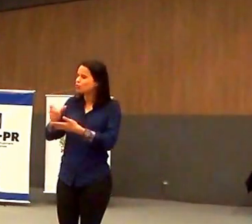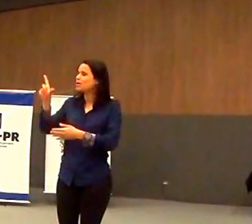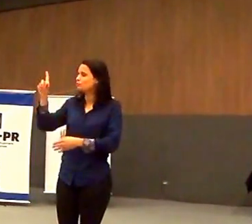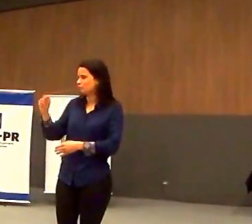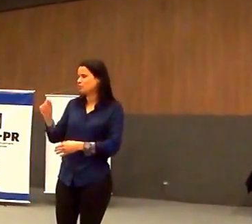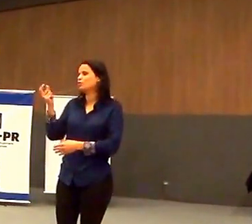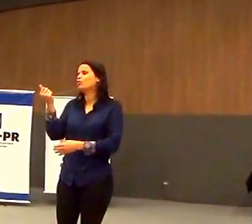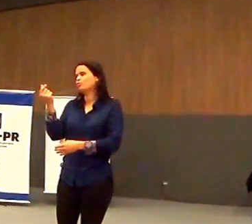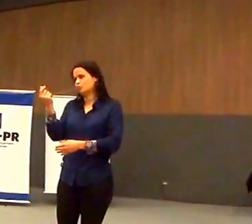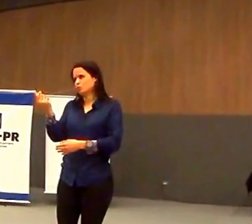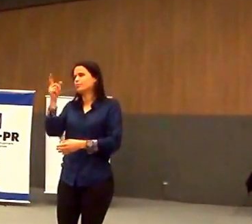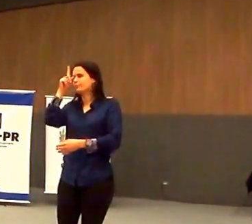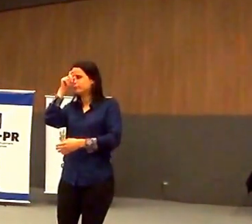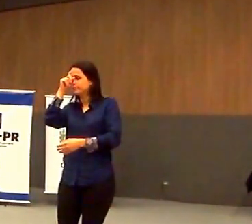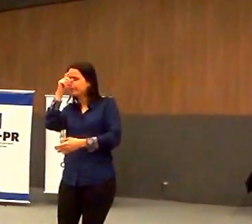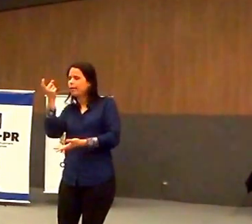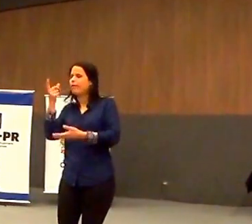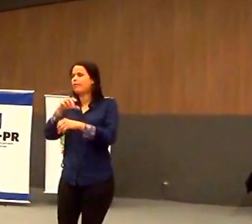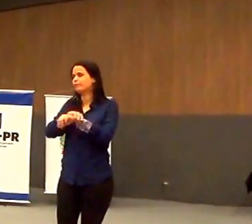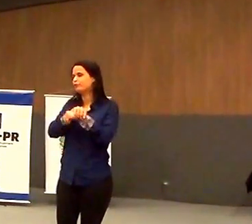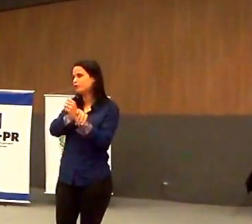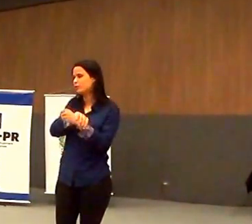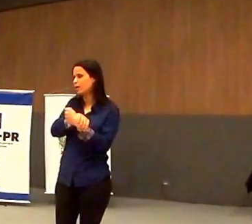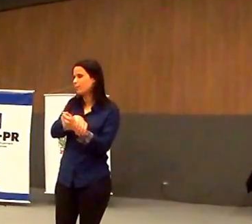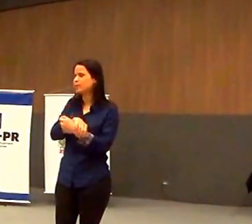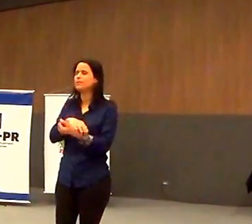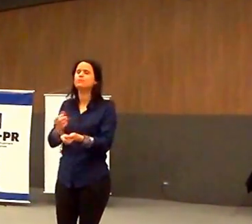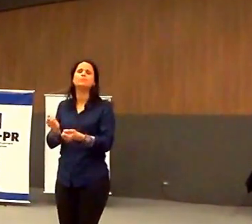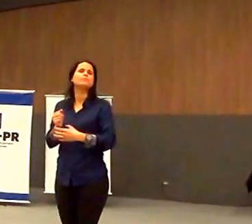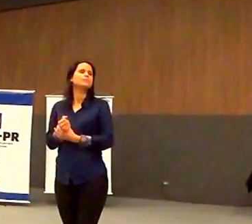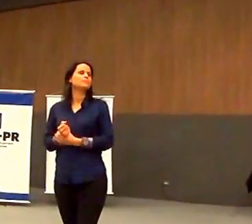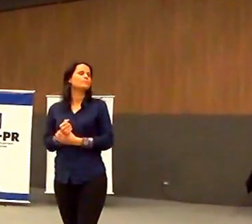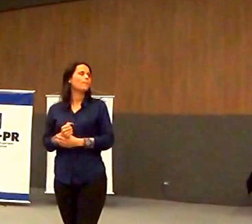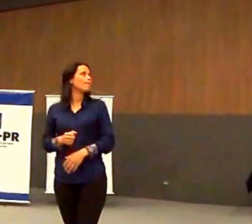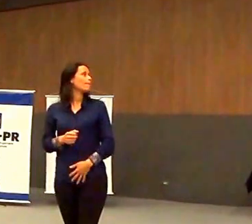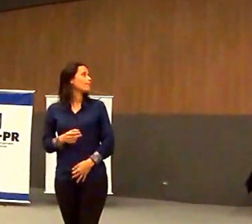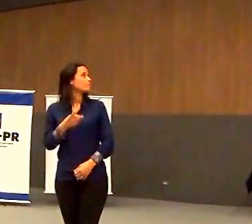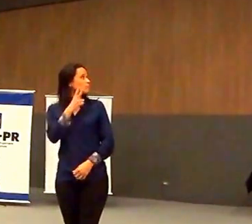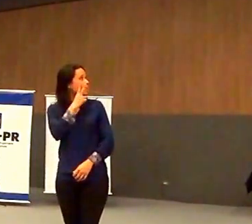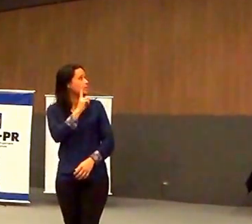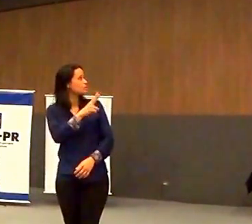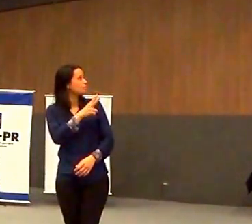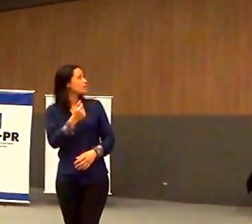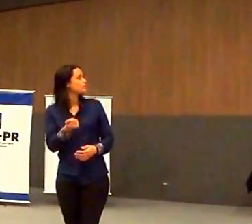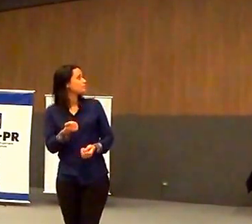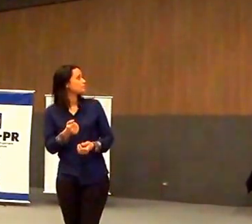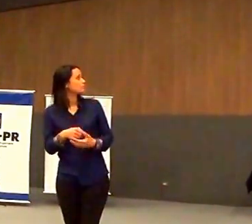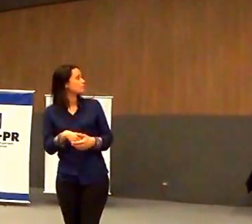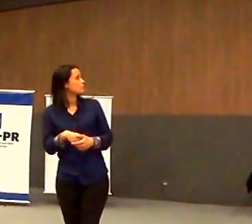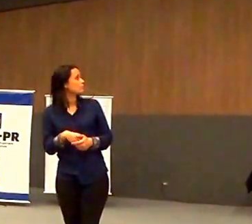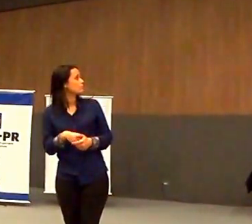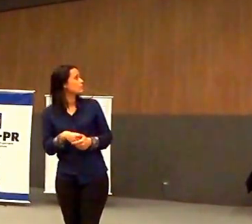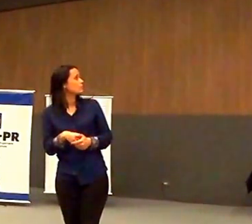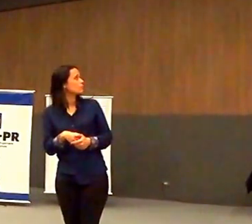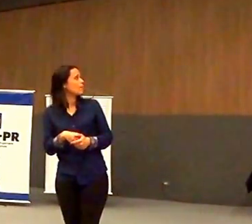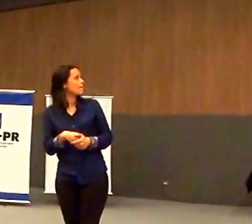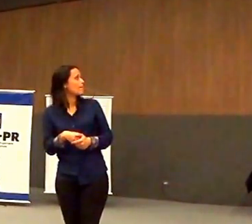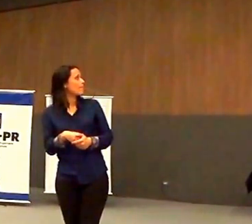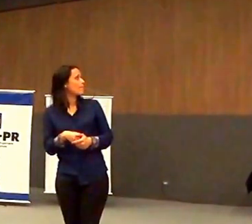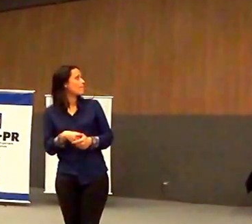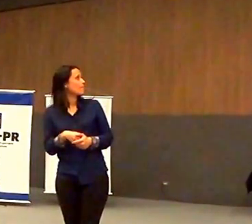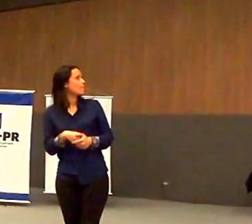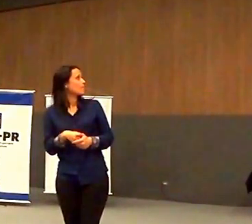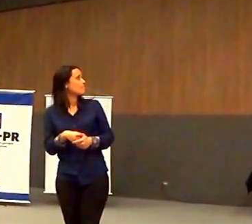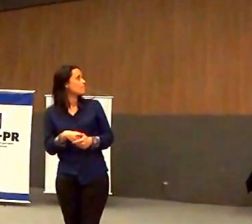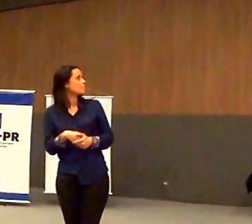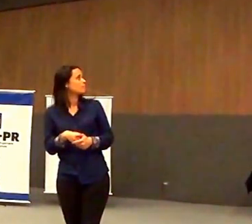ser maior ainda. Aqui um dado bastante interessante, Então, neste quadro aqui, nós temos um